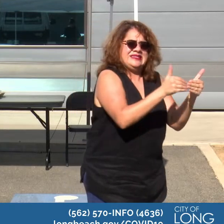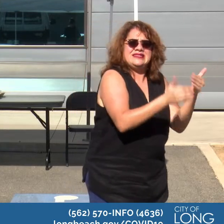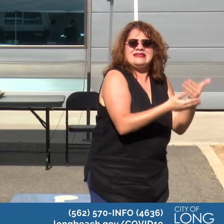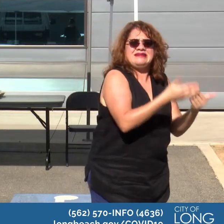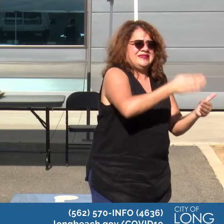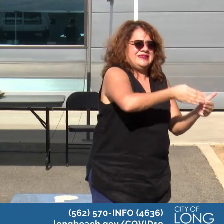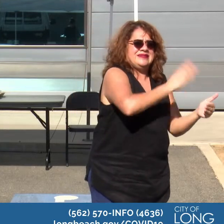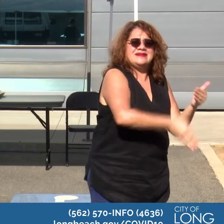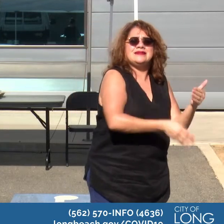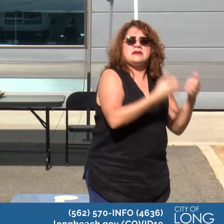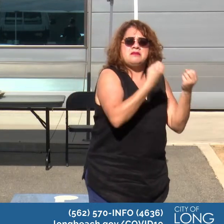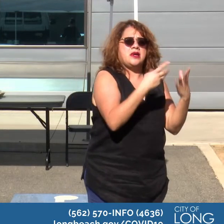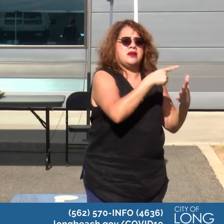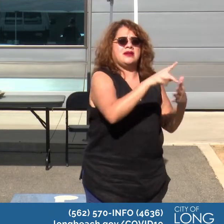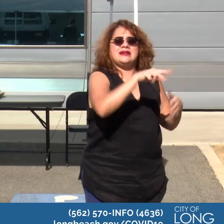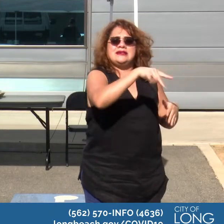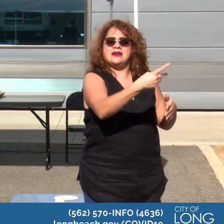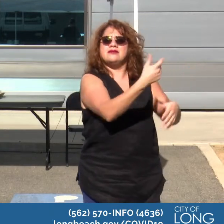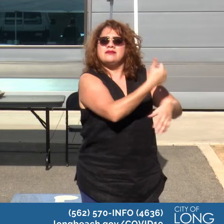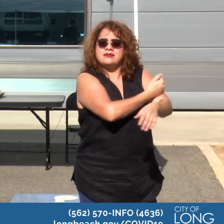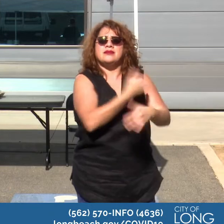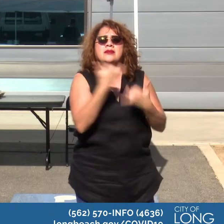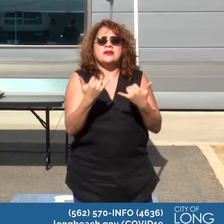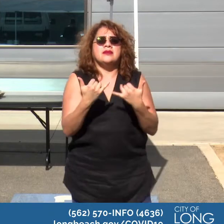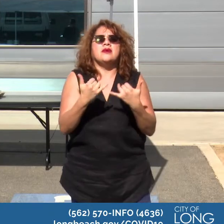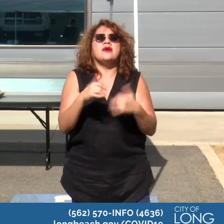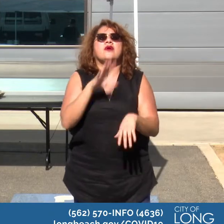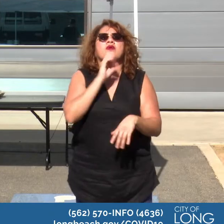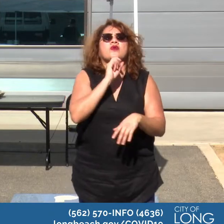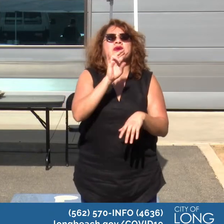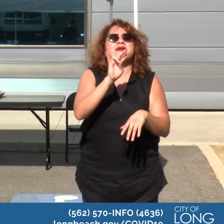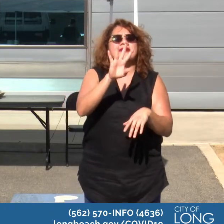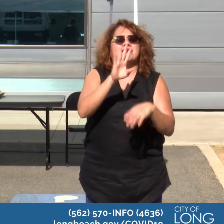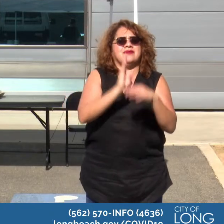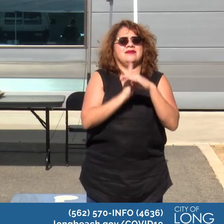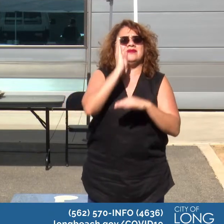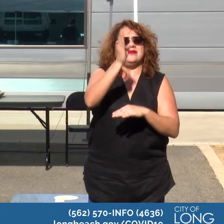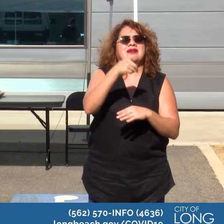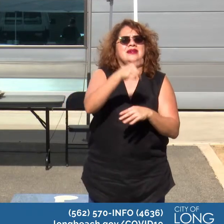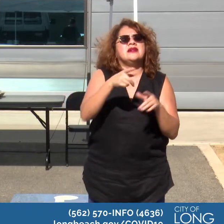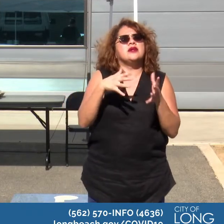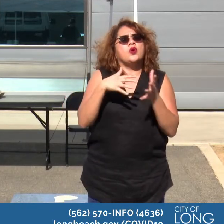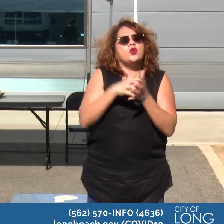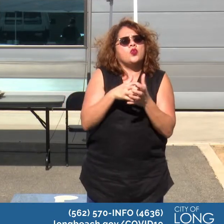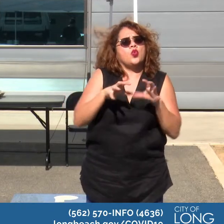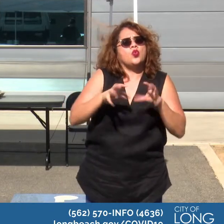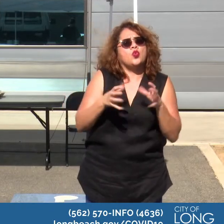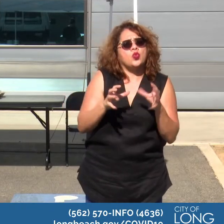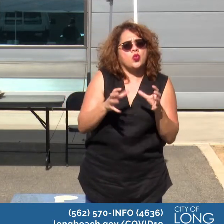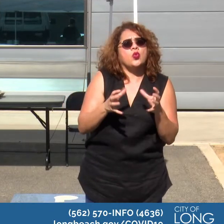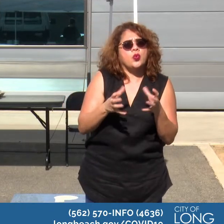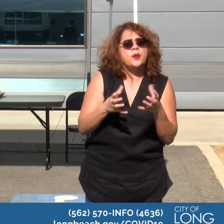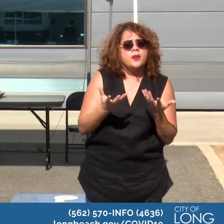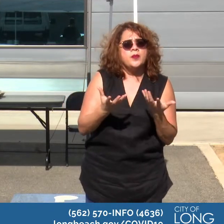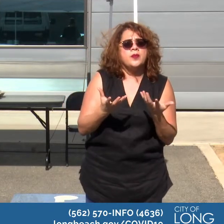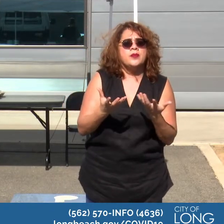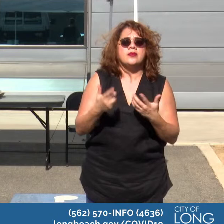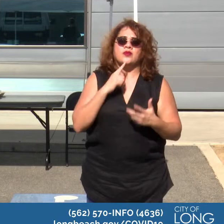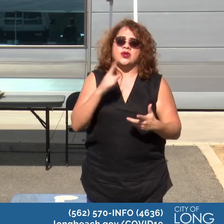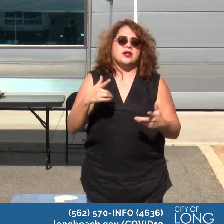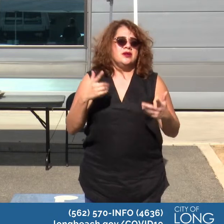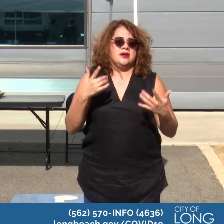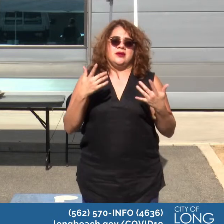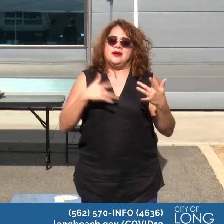mayores, una de nuestras poblaciones más vulnerables. Estamos muy emocionados que durante las próximas